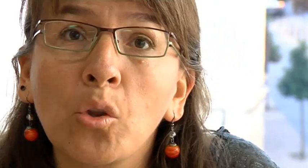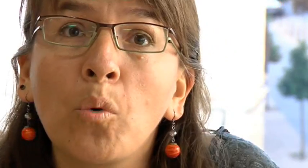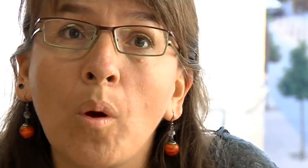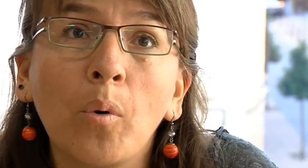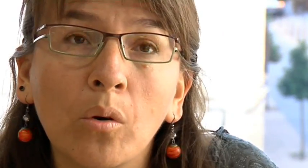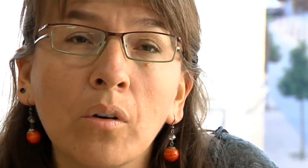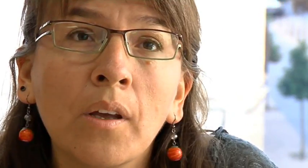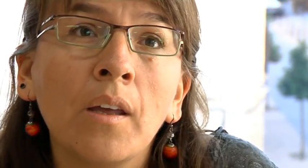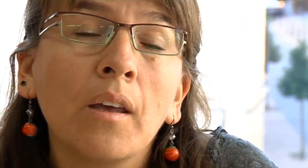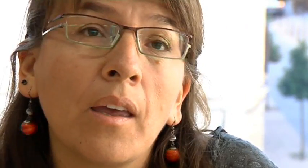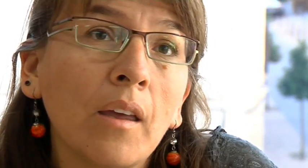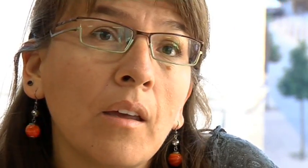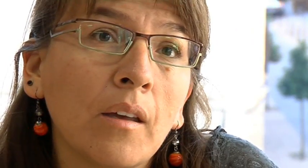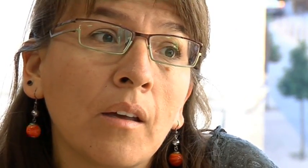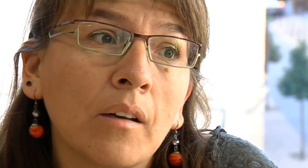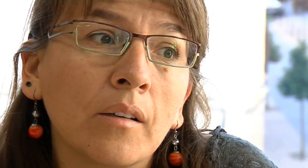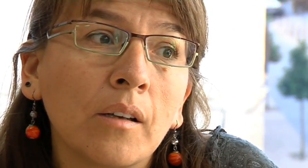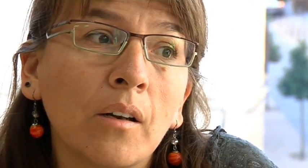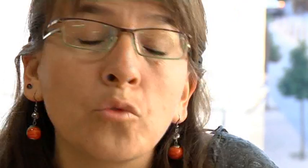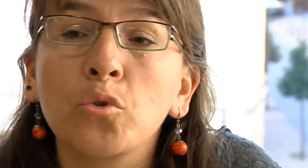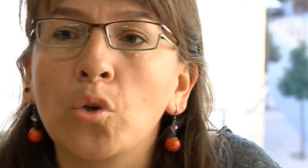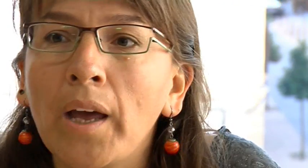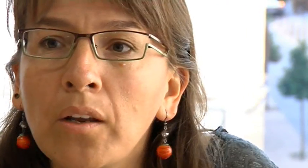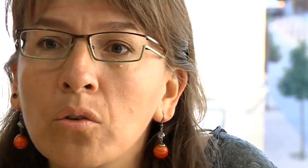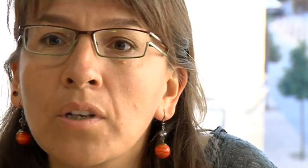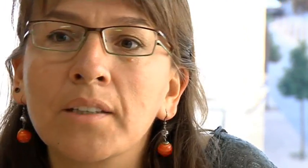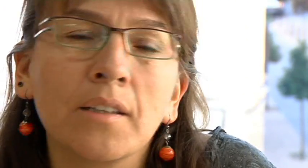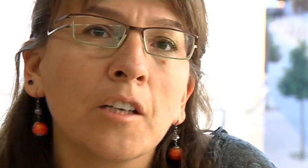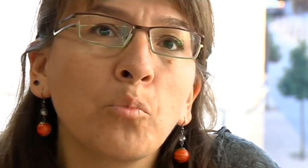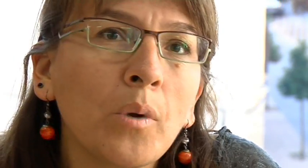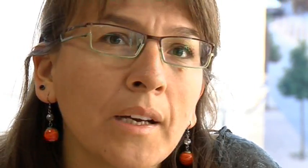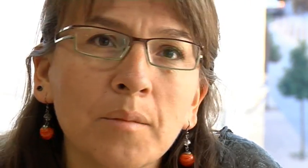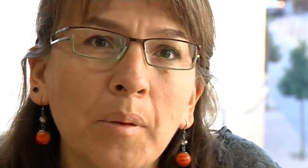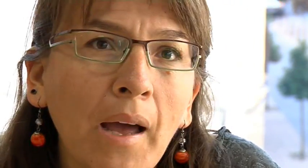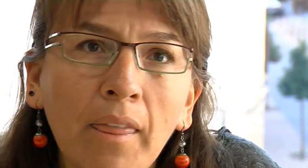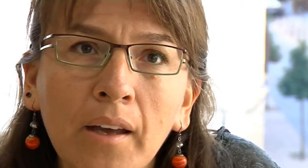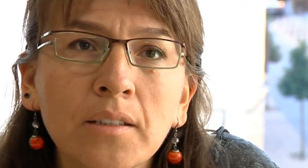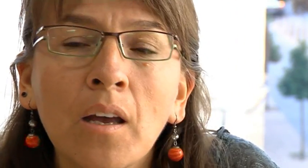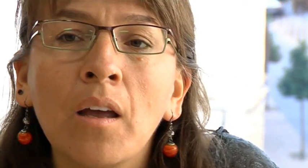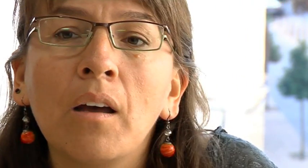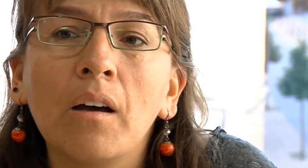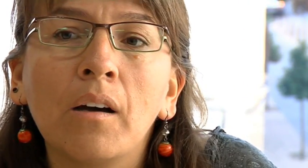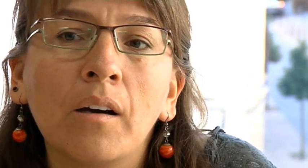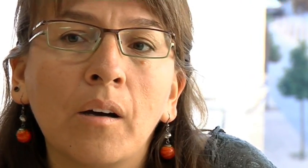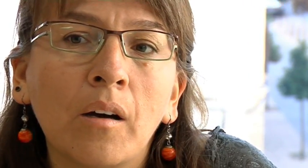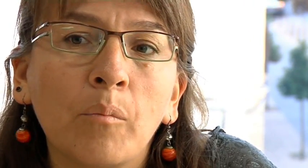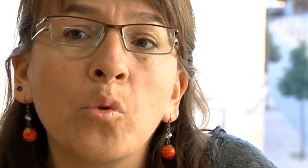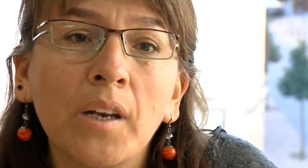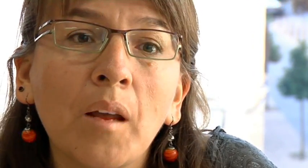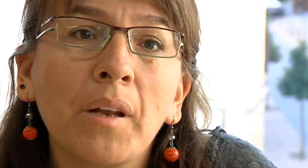poco a poco, que los funcionarios, las entidades públicas y privadas pudieran aprender